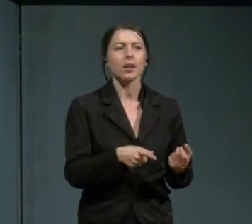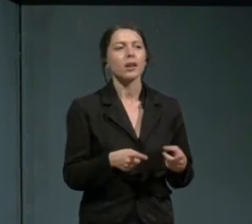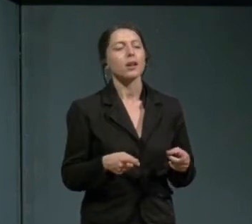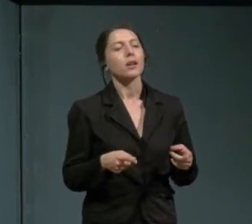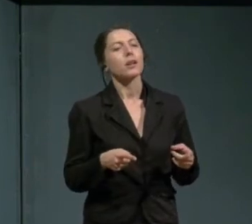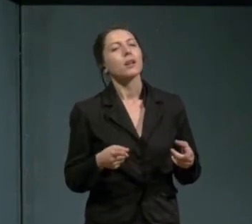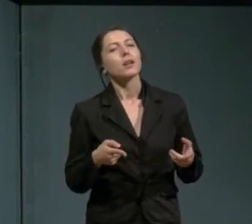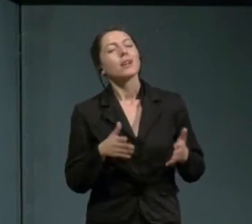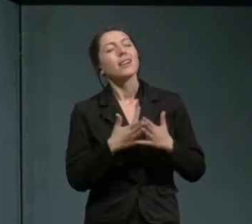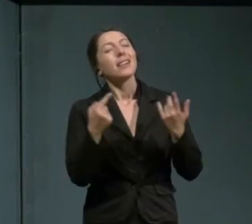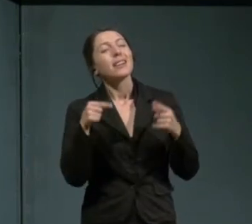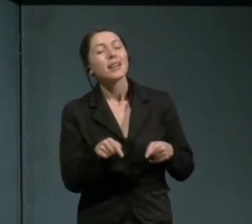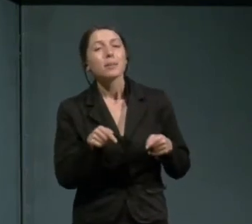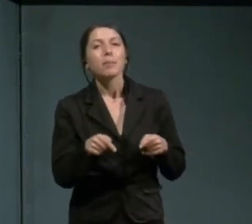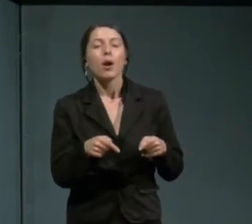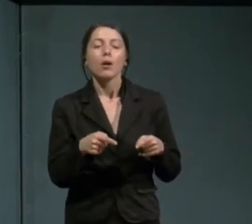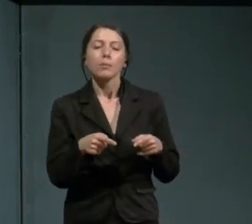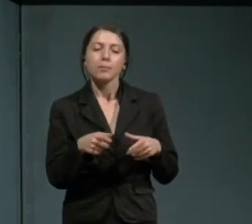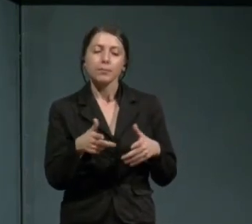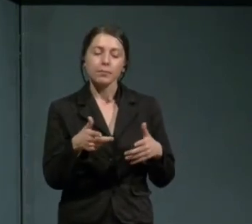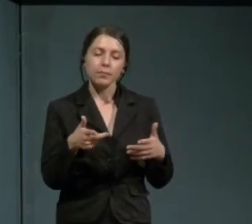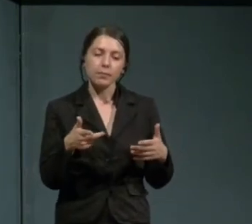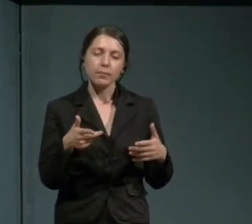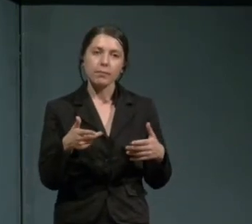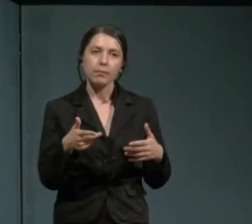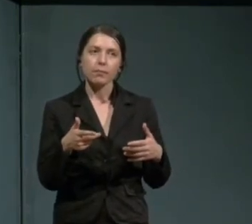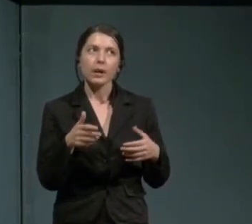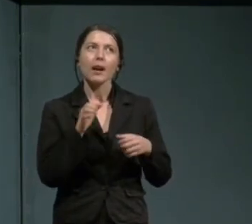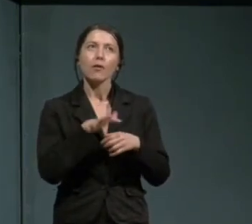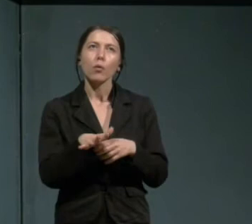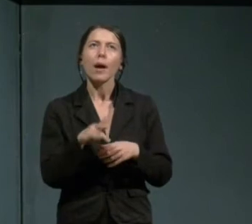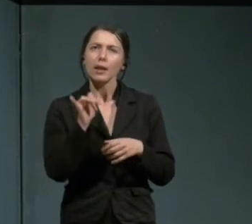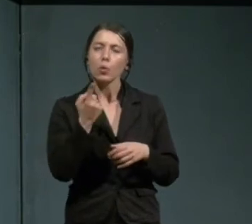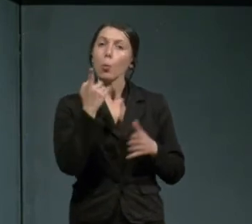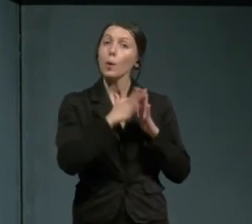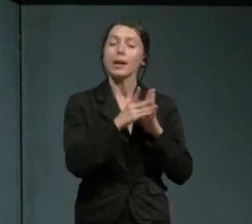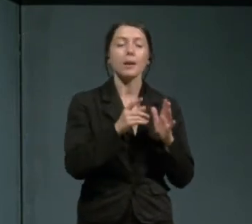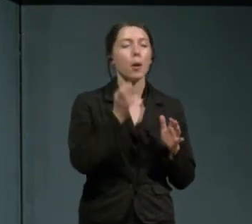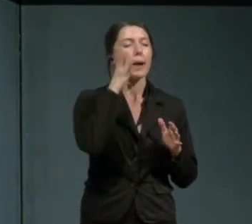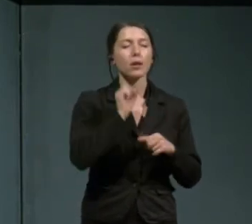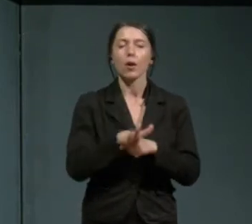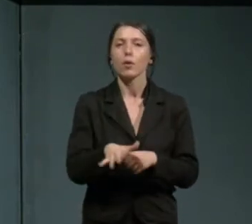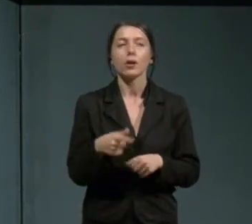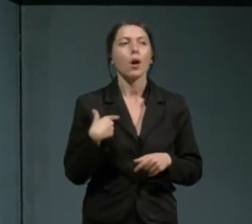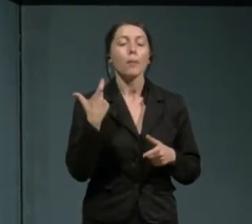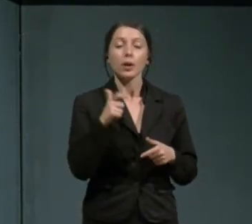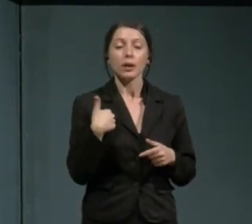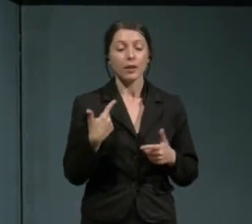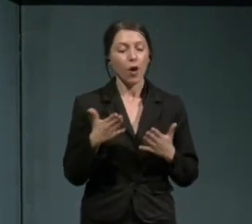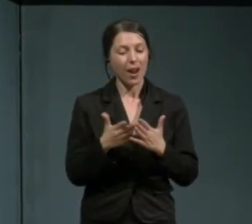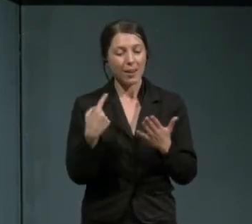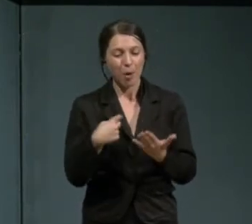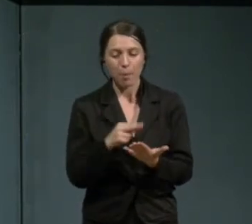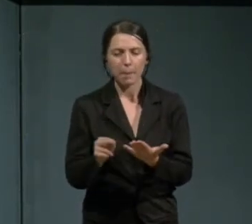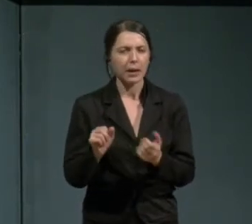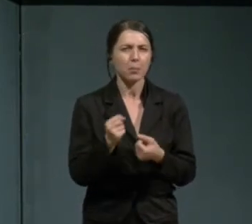è un libro che è stato influenzato da un libro in particolare penso che non avrei scritto lo stesso libro se